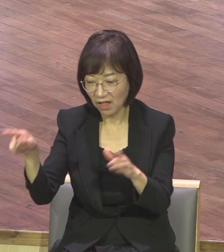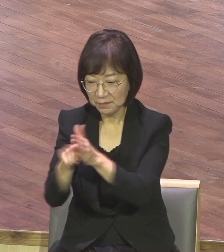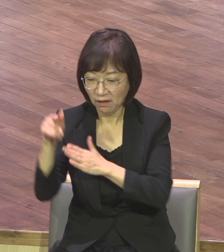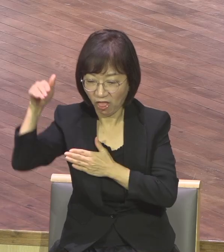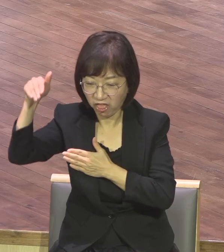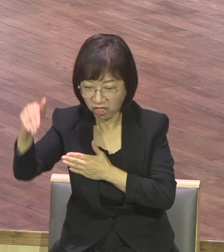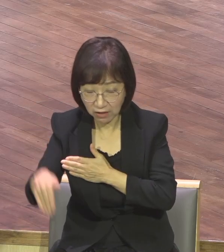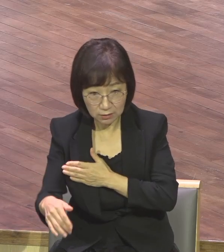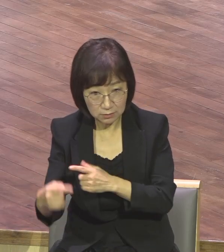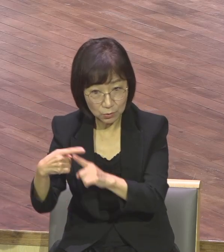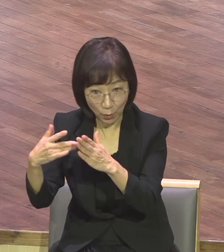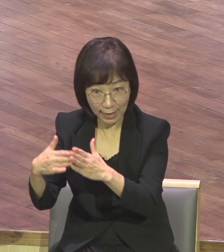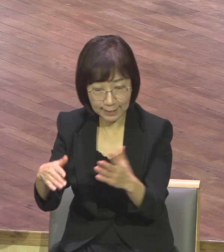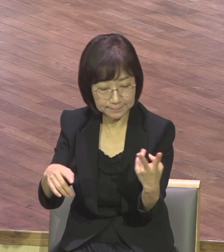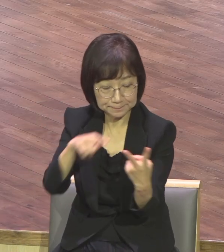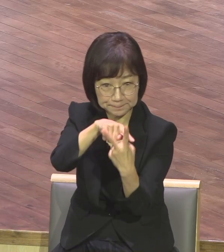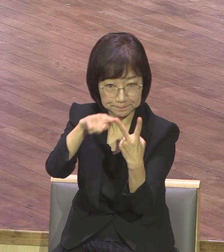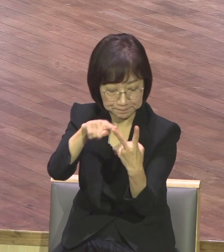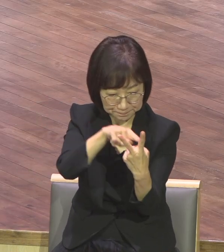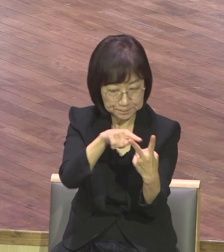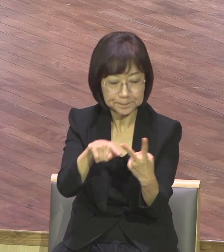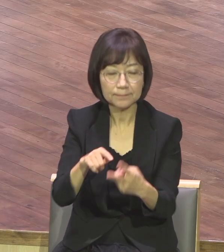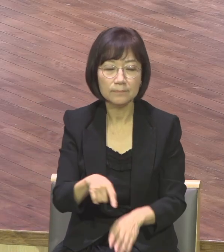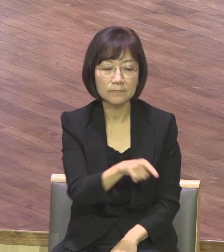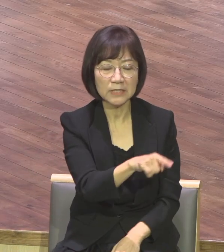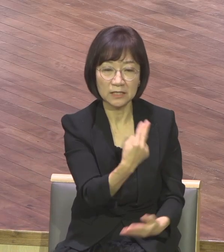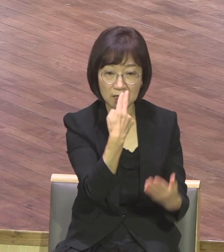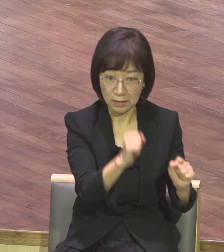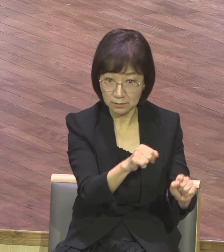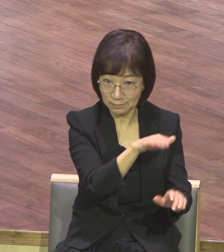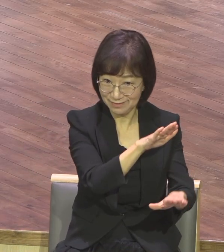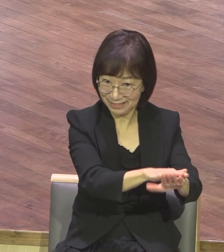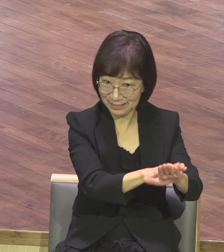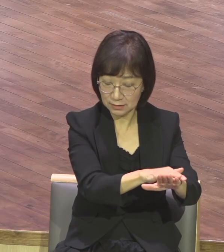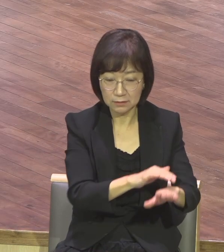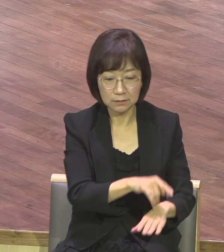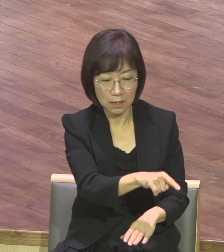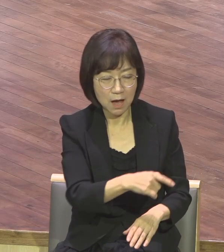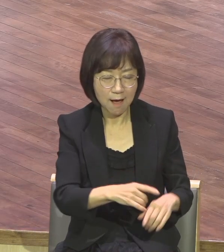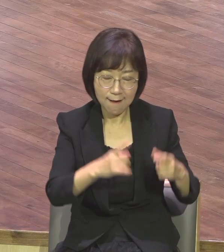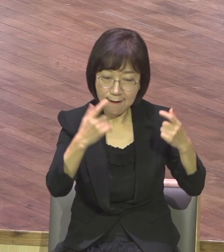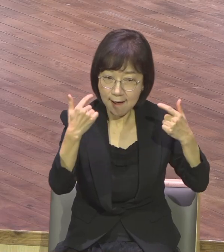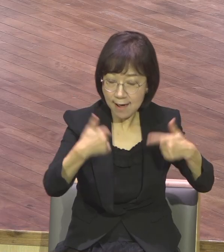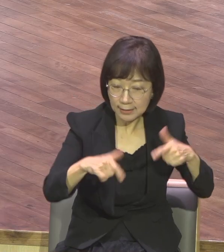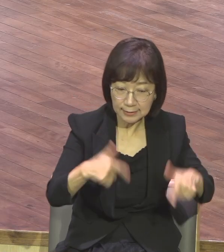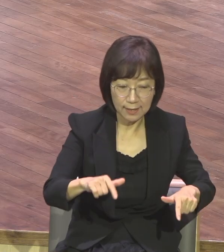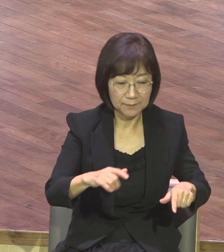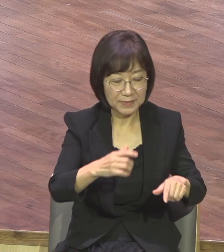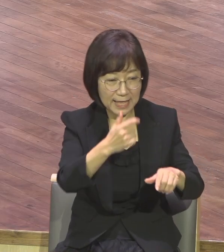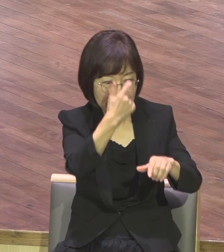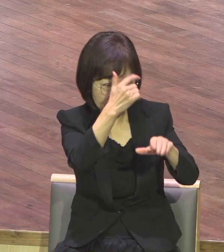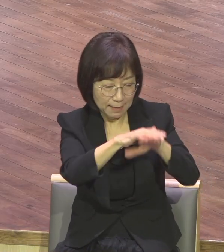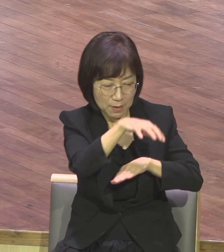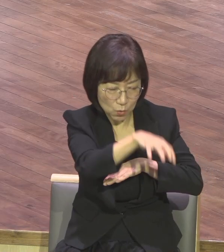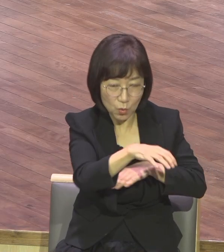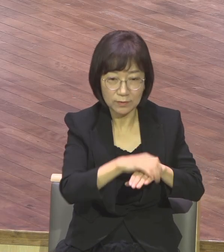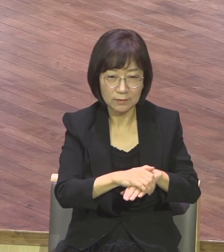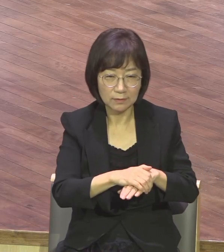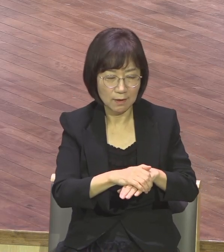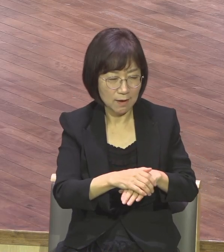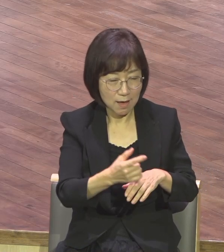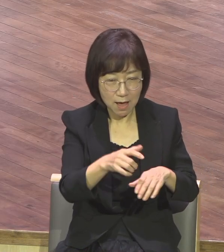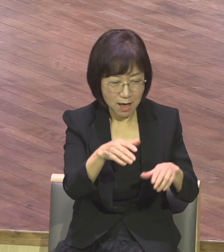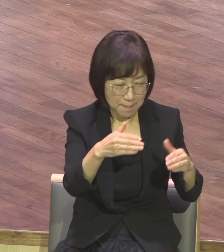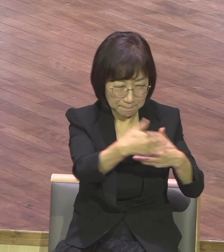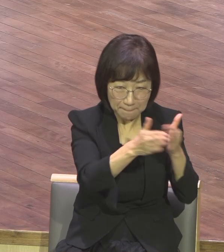잘 들어보세요. 이런 글이 있습니다. 살아있는 교회는 항상 예배실, 교실, 주사장이